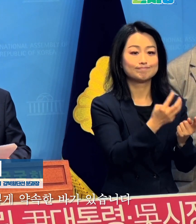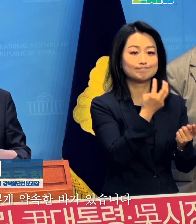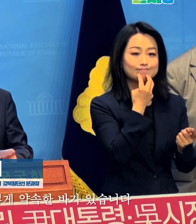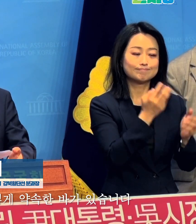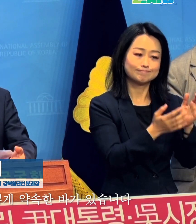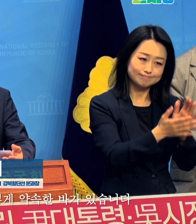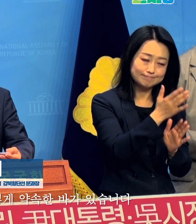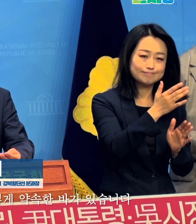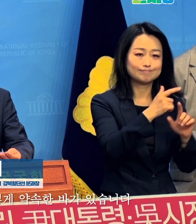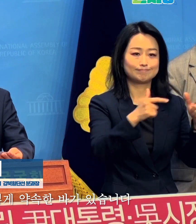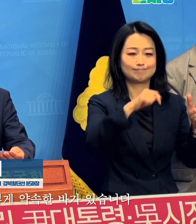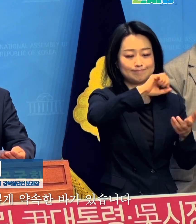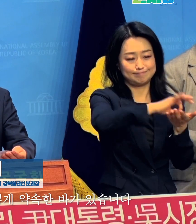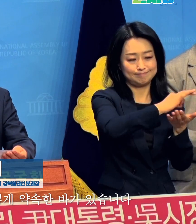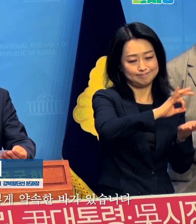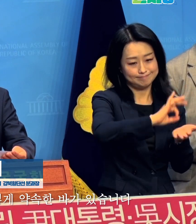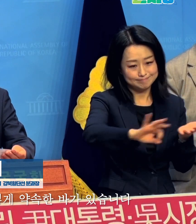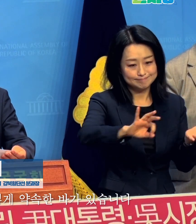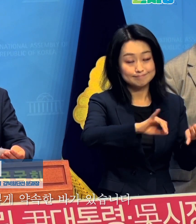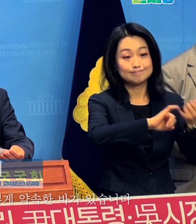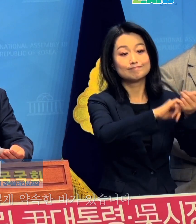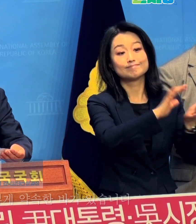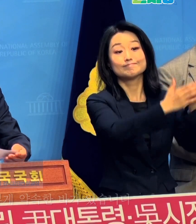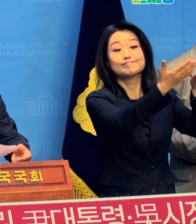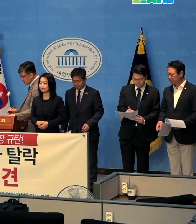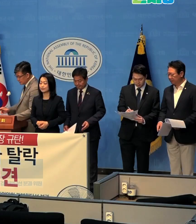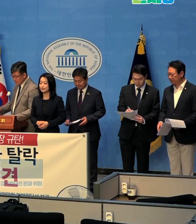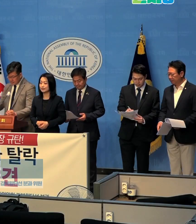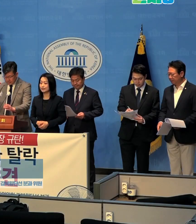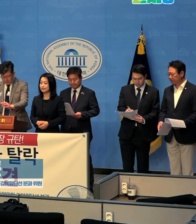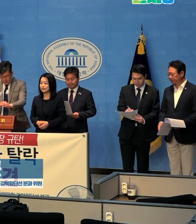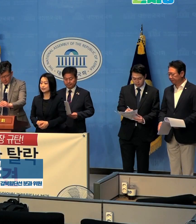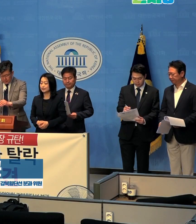잘 챙기겠다 이렇게 약속한 바가 있습니다.